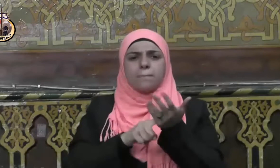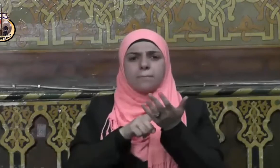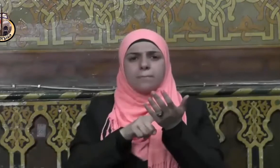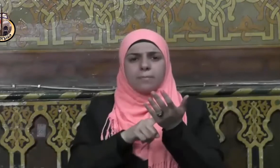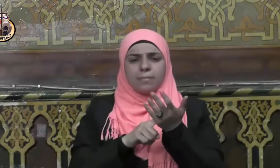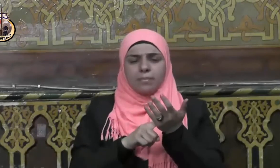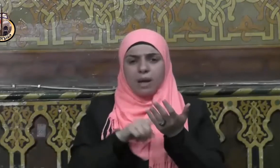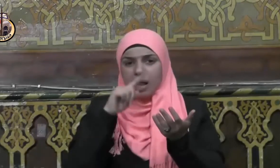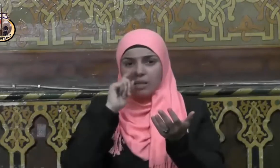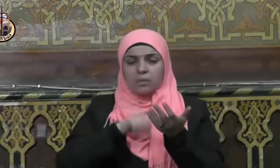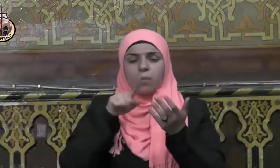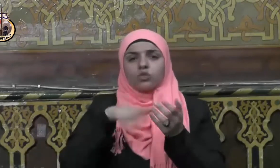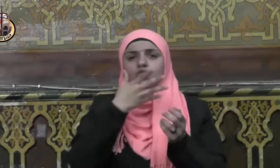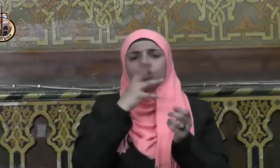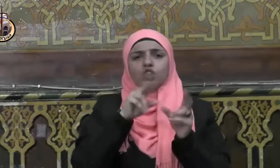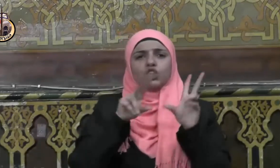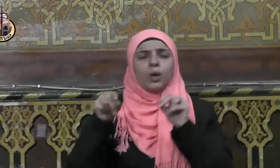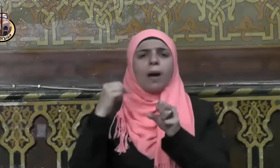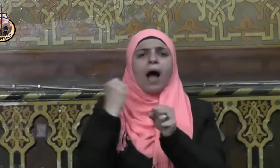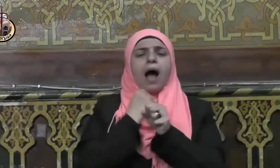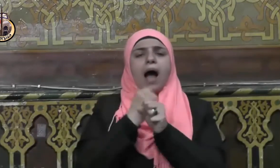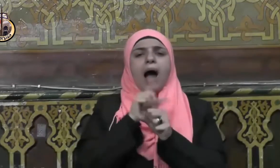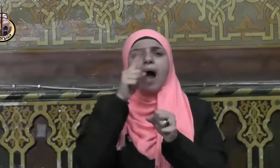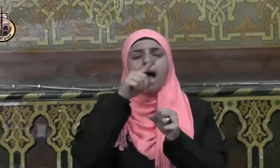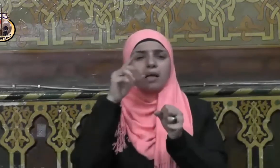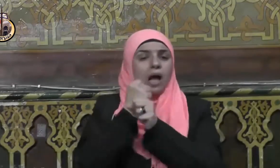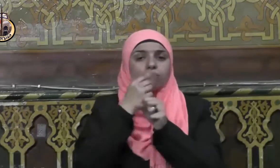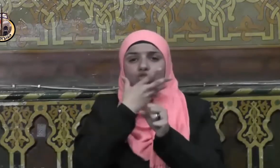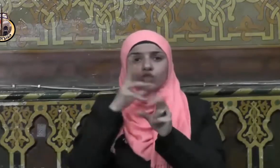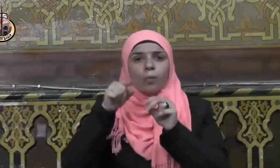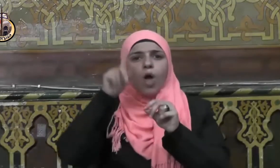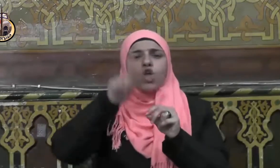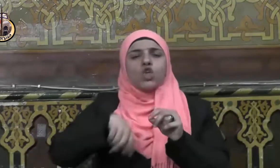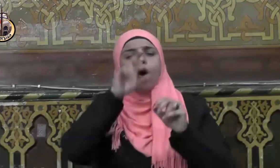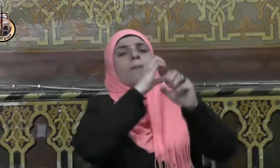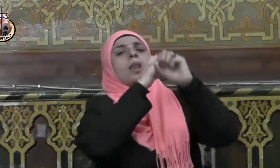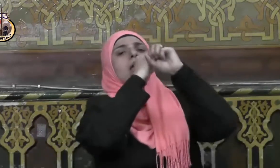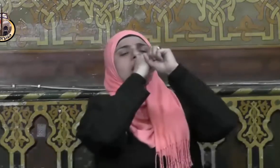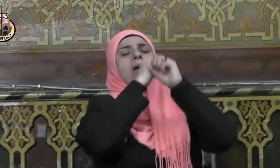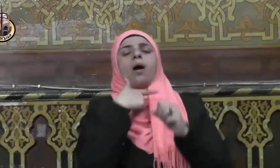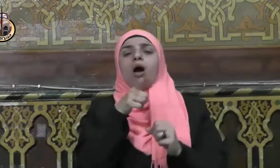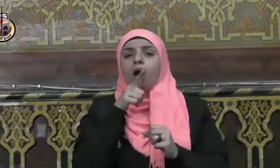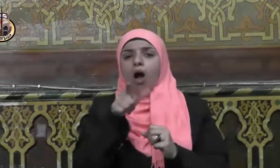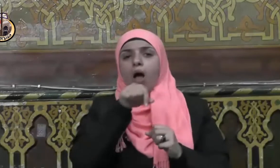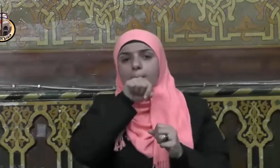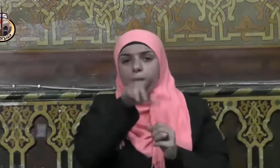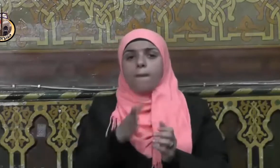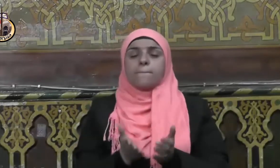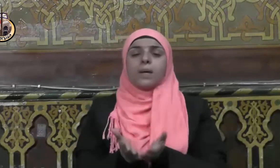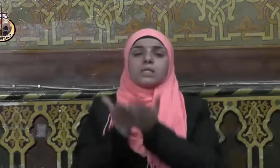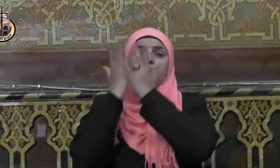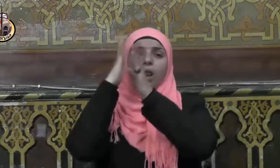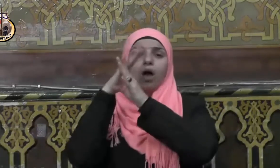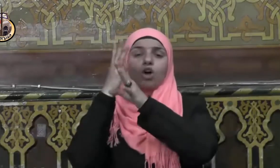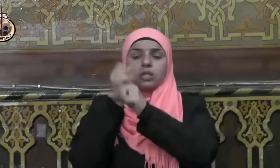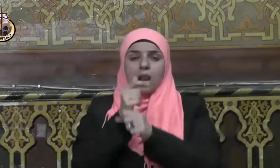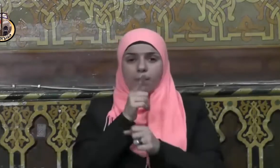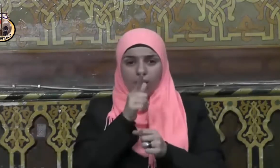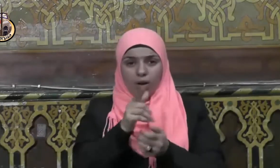علامة من علامات الساعة، فقال صلى الله عليه وسلم: